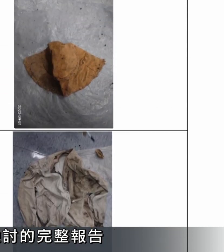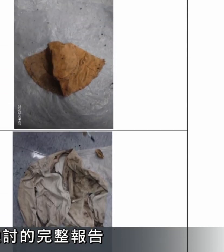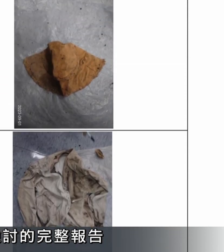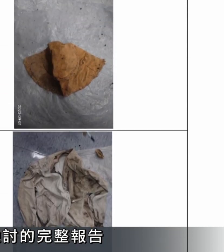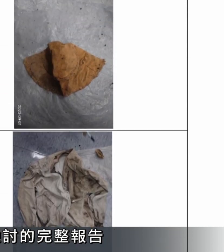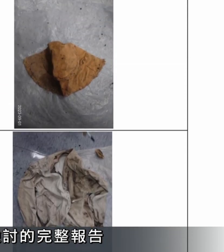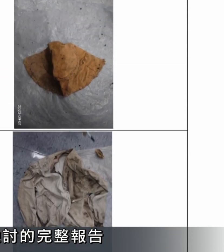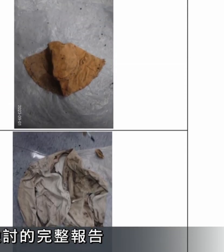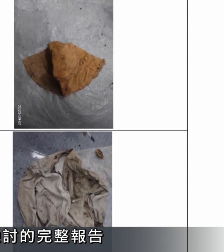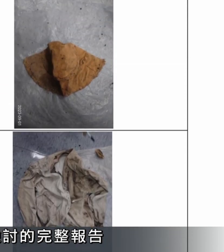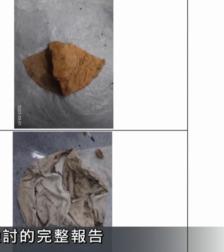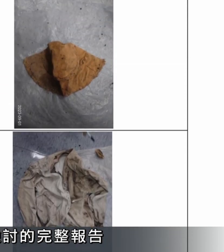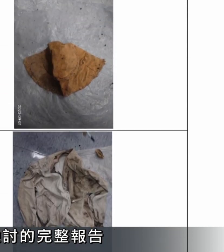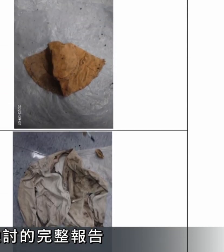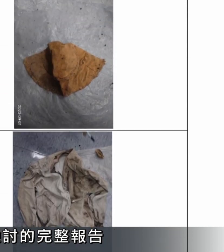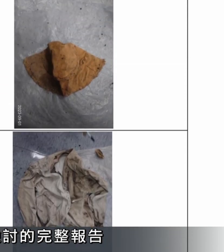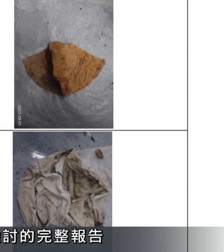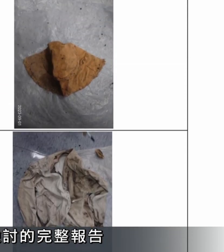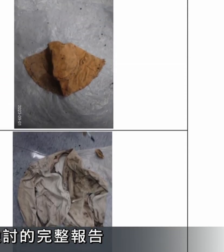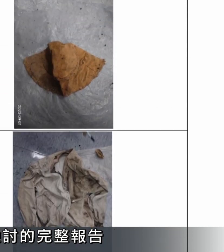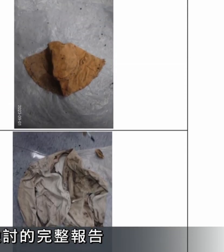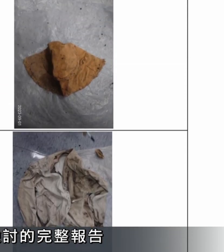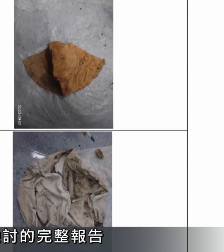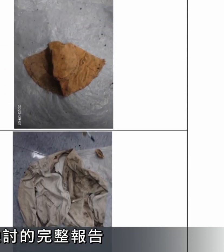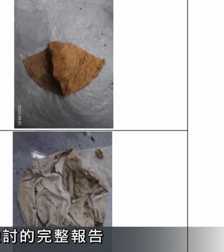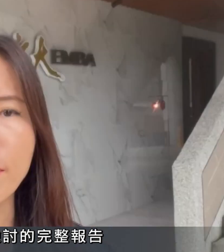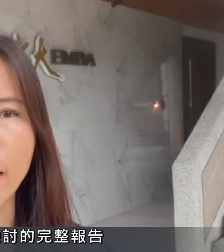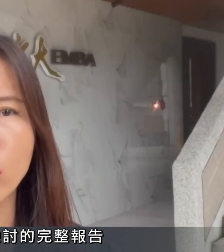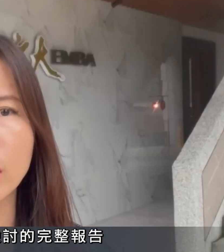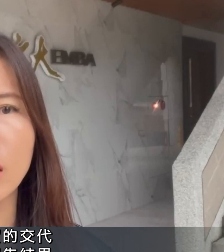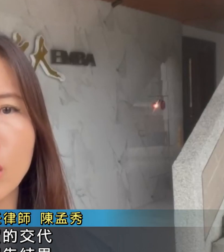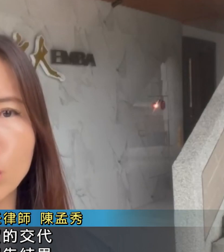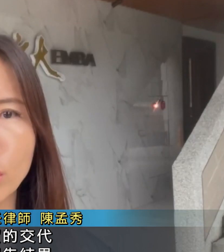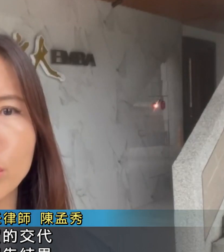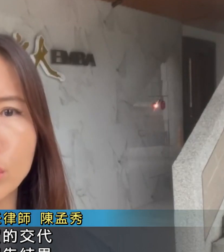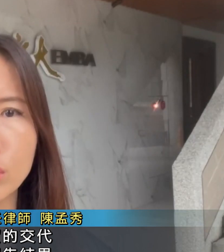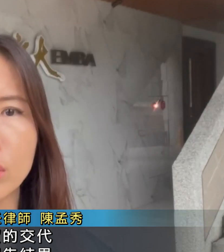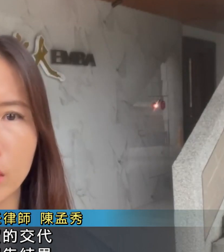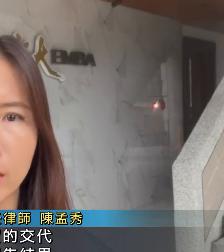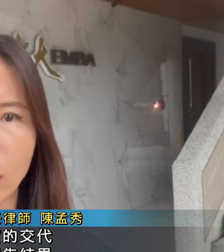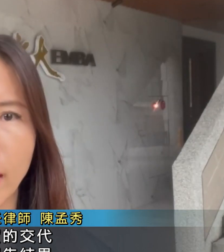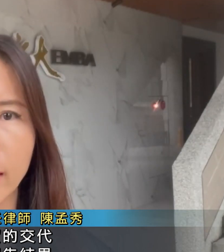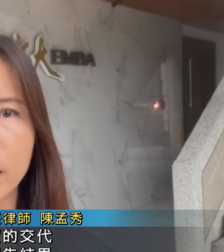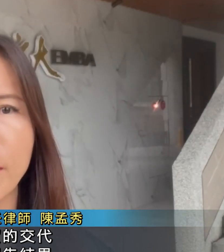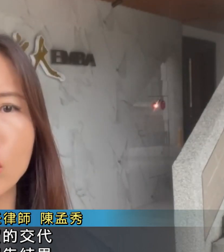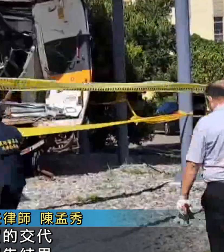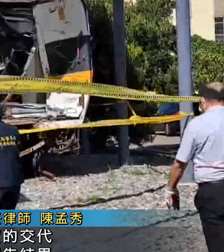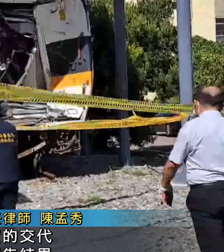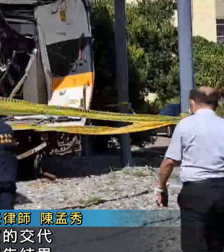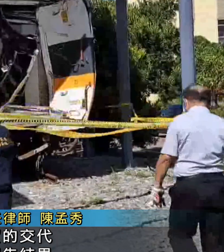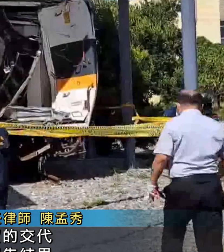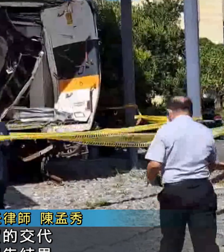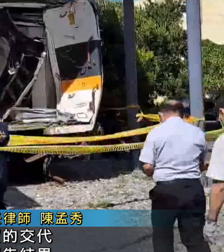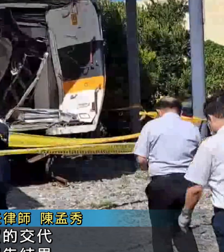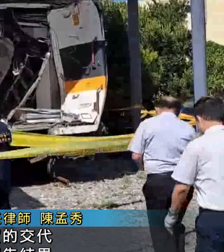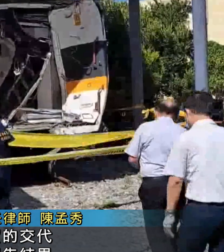查检讨的完整报告，给他们一个答案。 没有任何对于事实的交代，也没有任何调查报告结